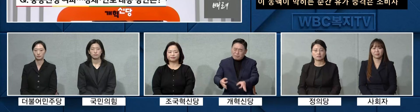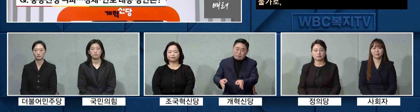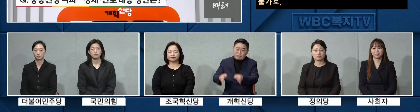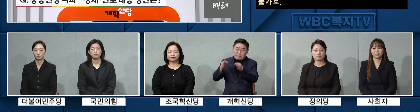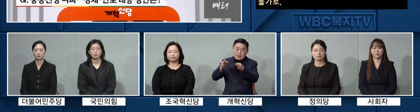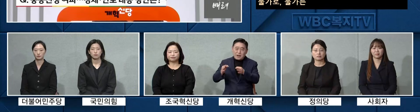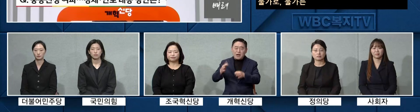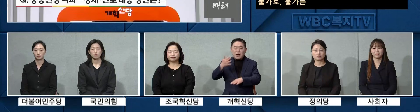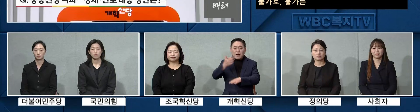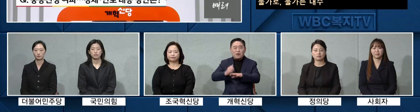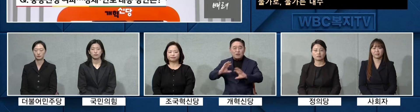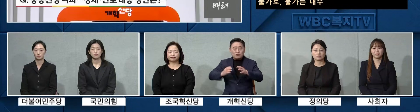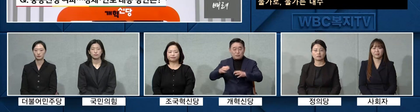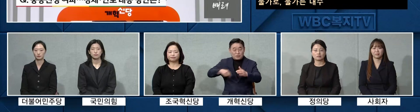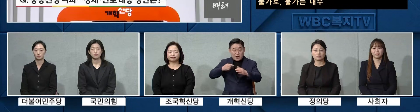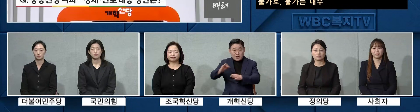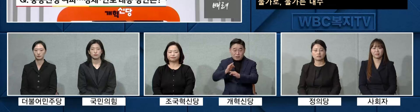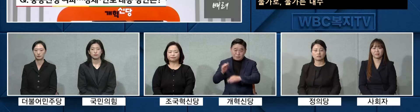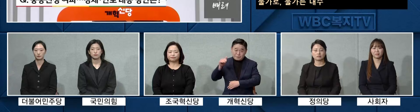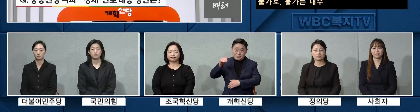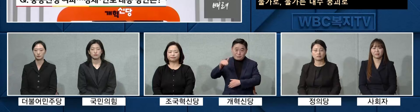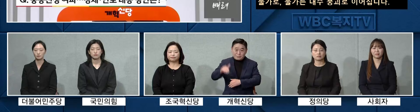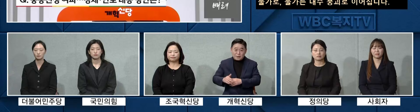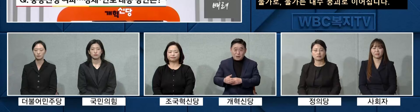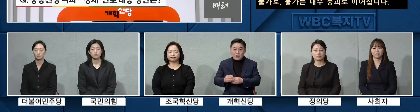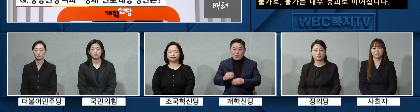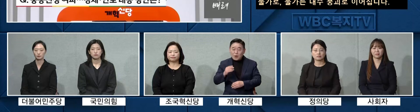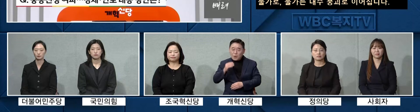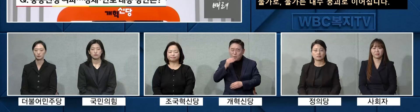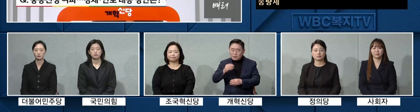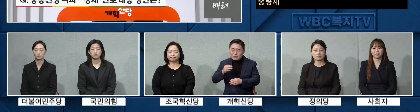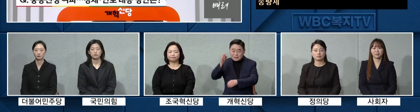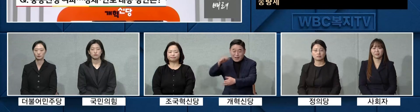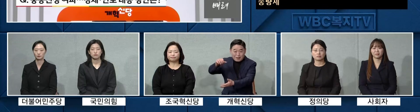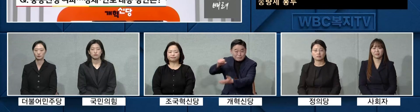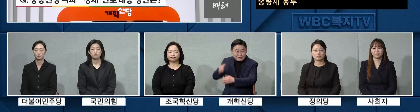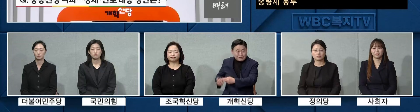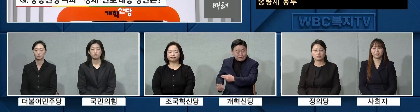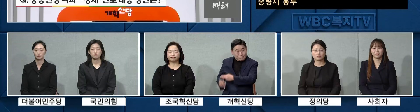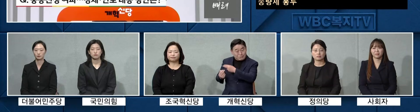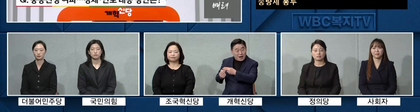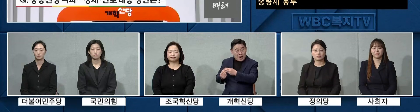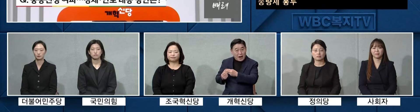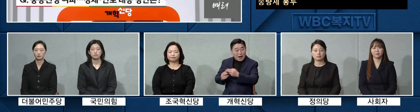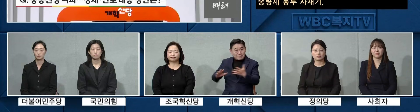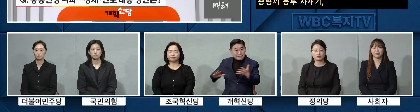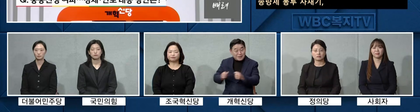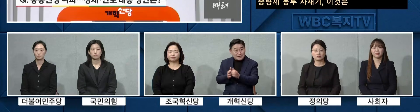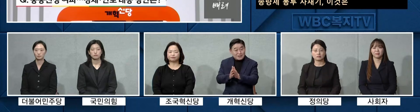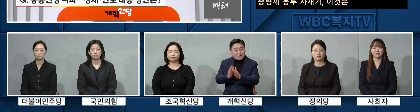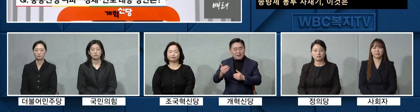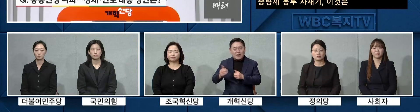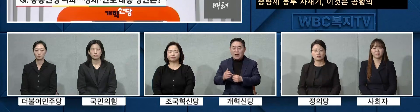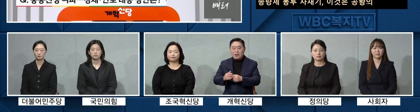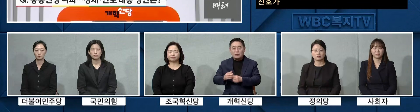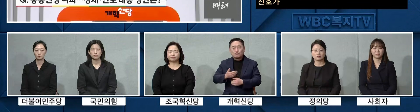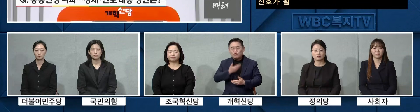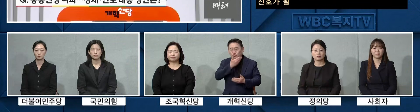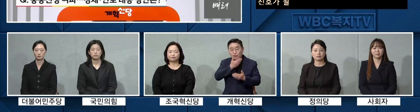이어집니다. 종량제 봉투 사재기, 이것은 공황의 시작 신호가 될 수도 있습니다. 따라서 가볍게 볼 수